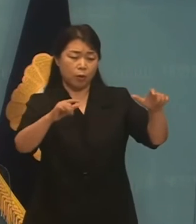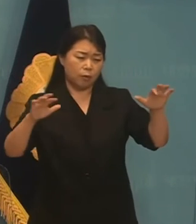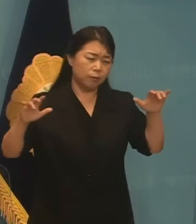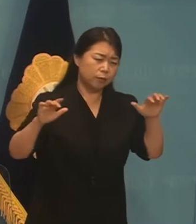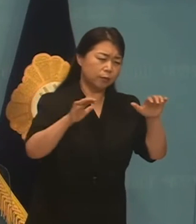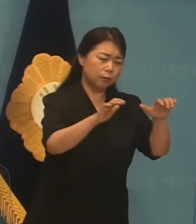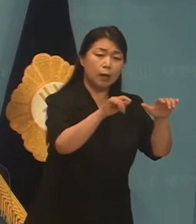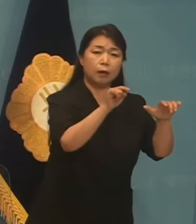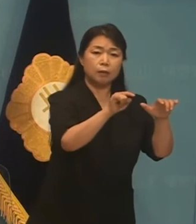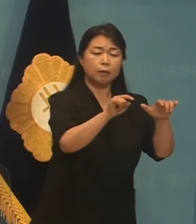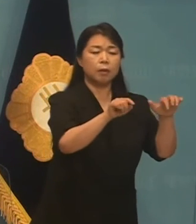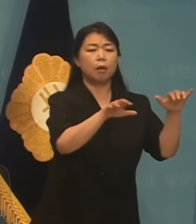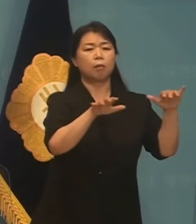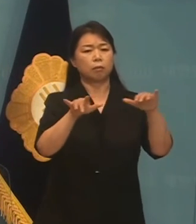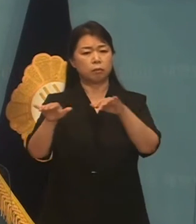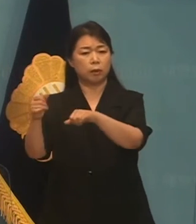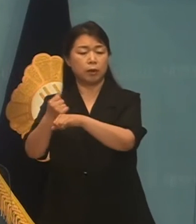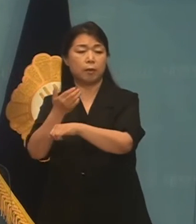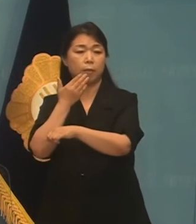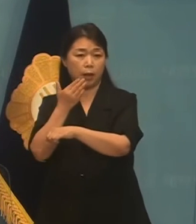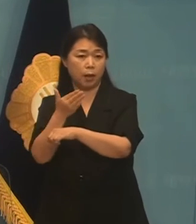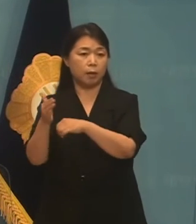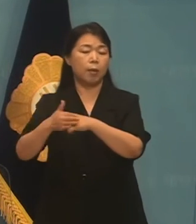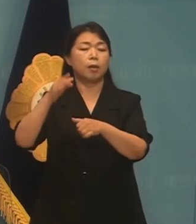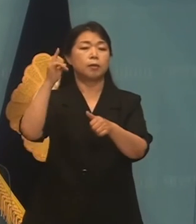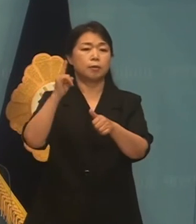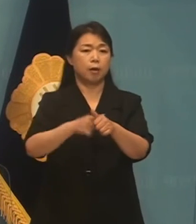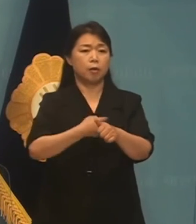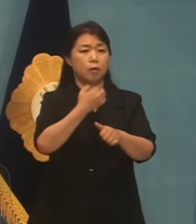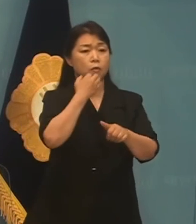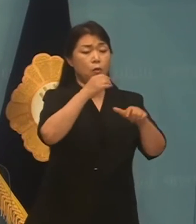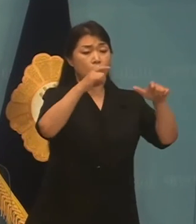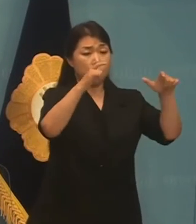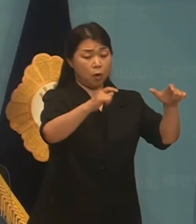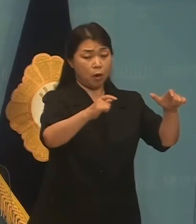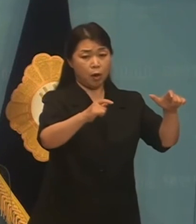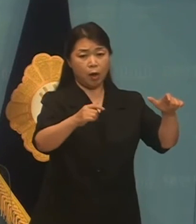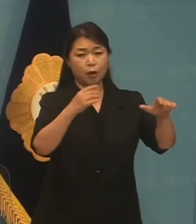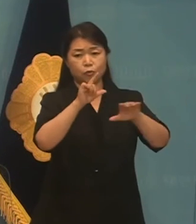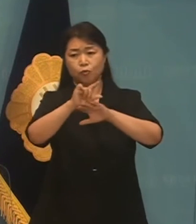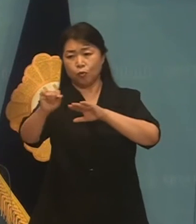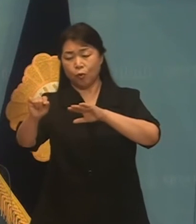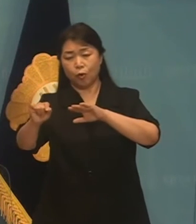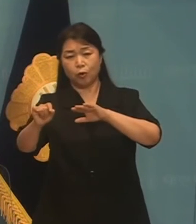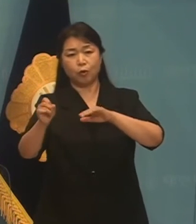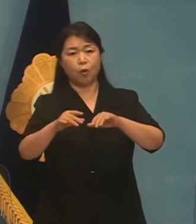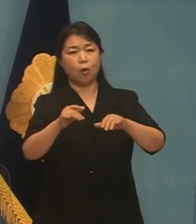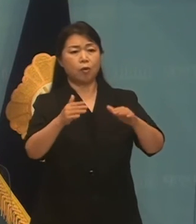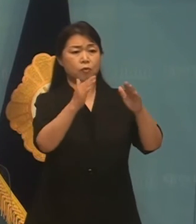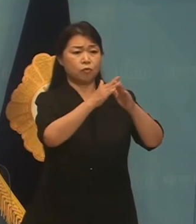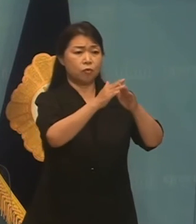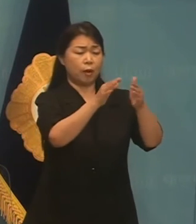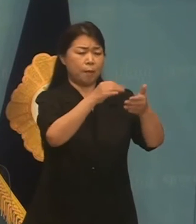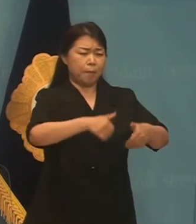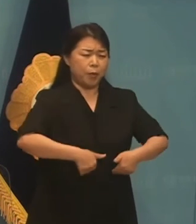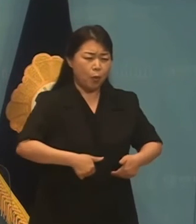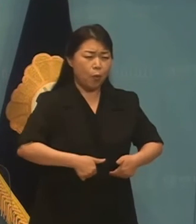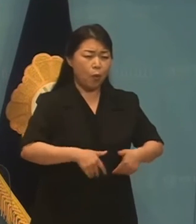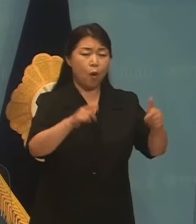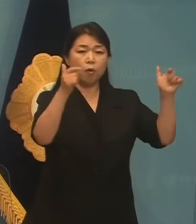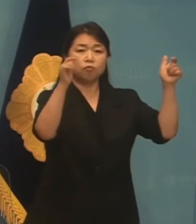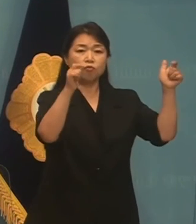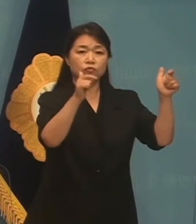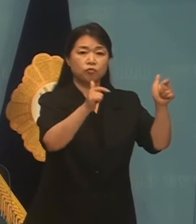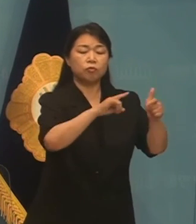인구가 밀려드는 일이 없어져 서울과 수도권의 주택 수요가 크게 줄어져